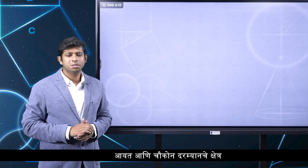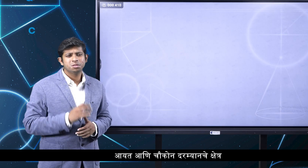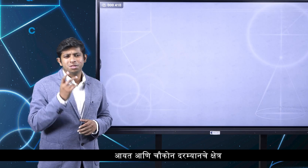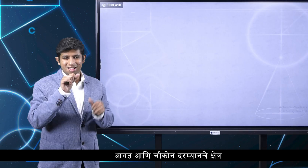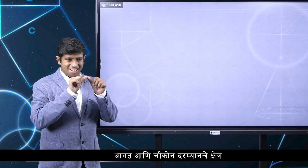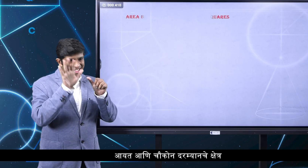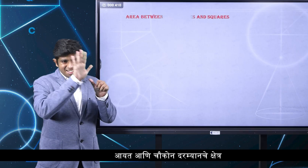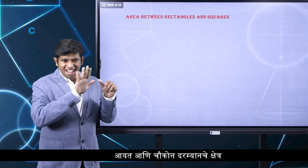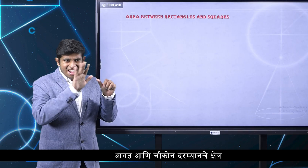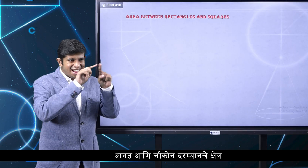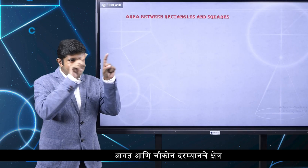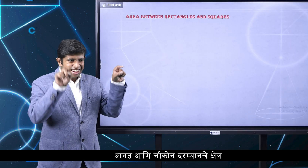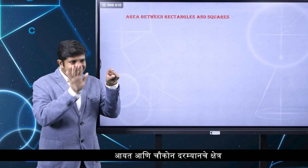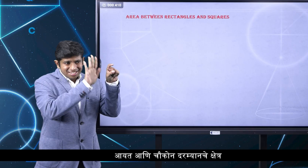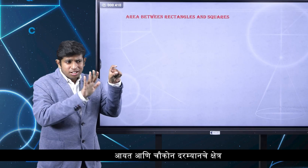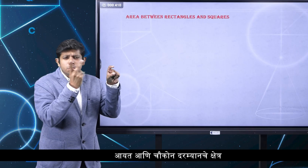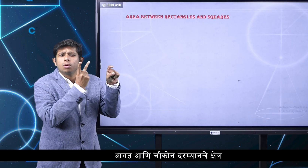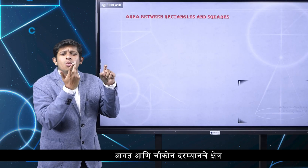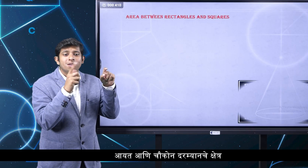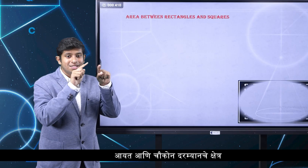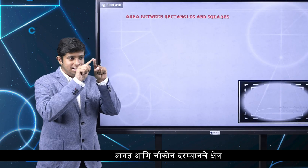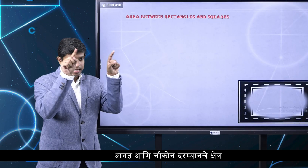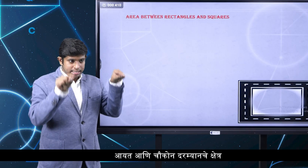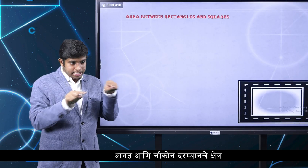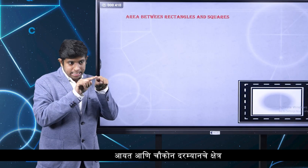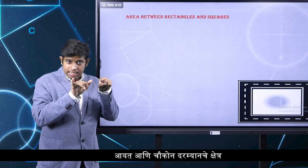आयत आणि चौकोन दरम्यानचे क्षेत्र.